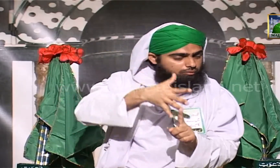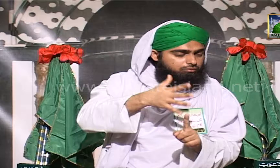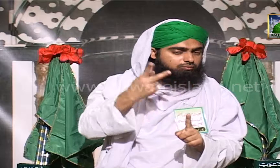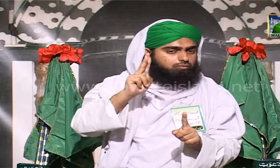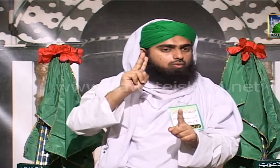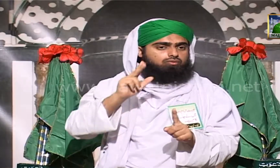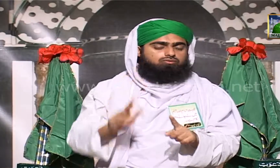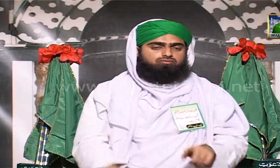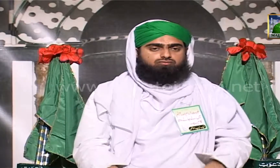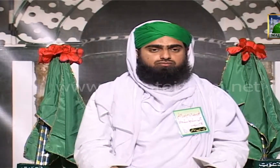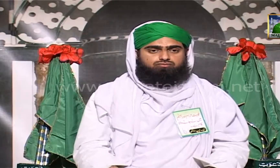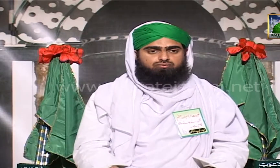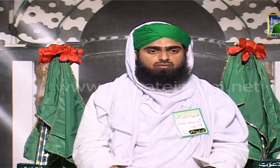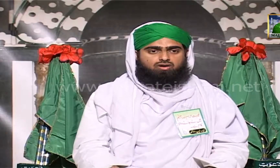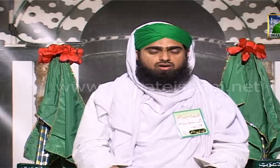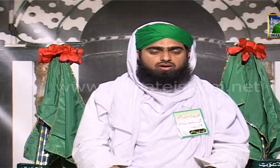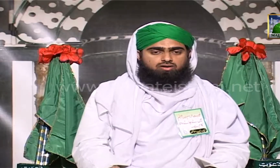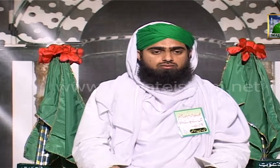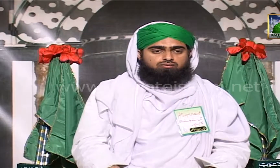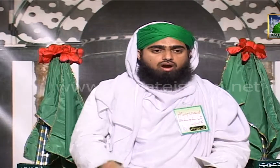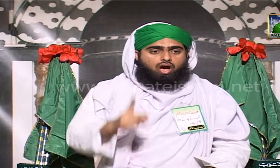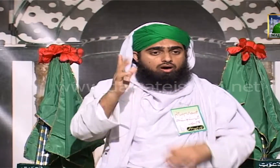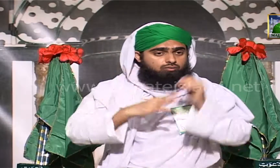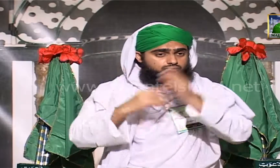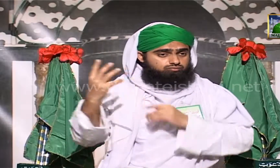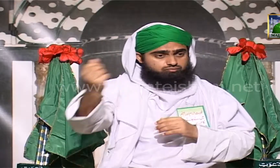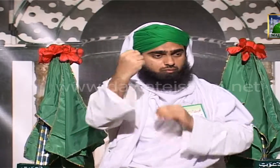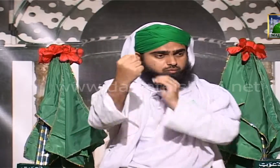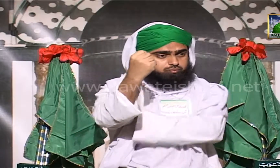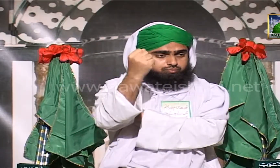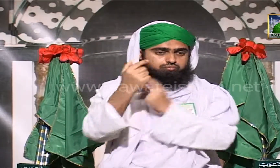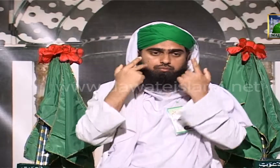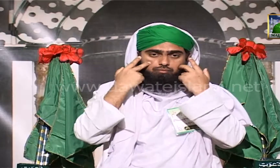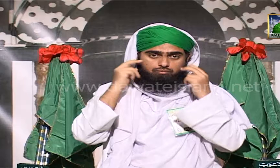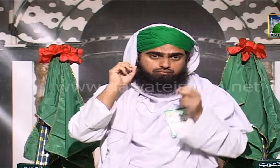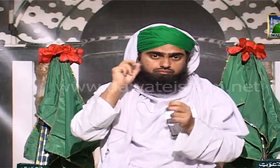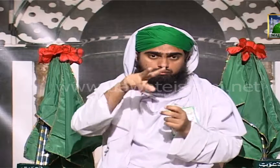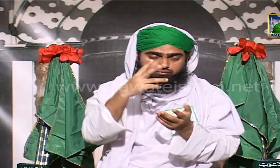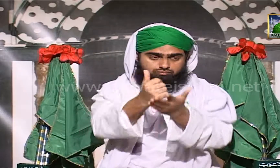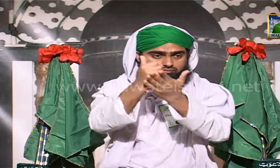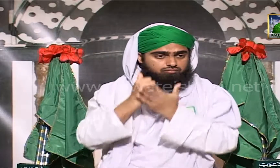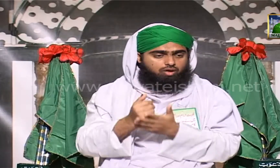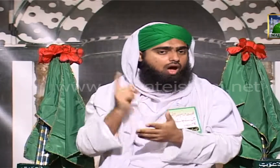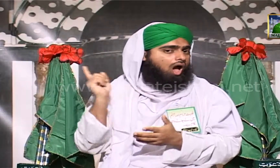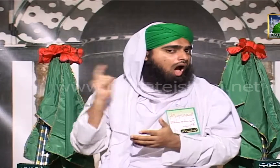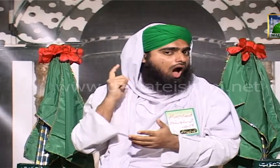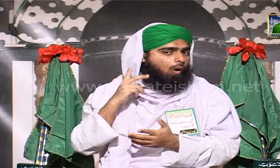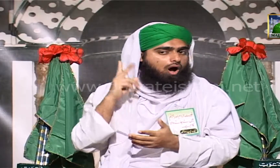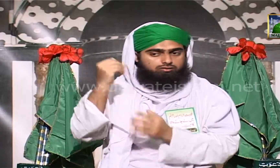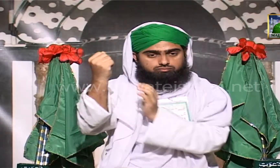میں اس کی آنکھیں بن جاتا ہوں جس سے وہ دیکھتا ہے، اس کے کان بن جاتا ہوں جس سے وہ سنتا ہے، اس